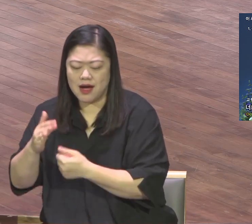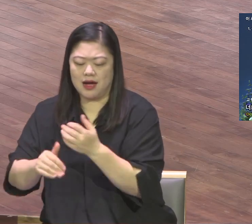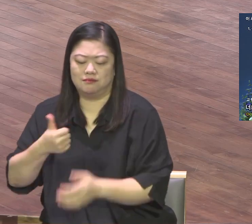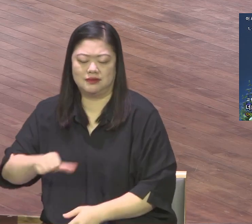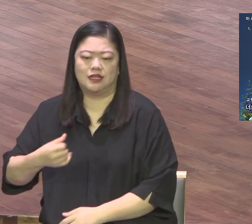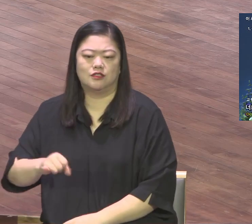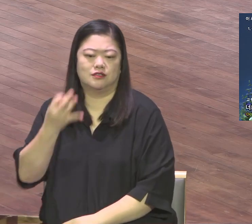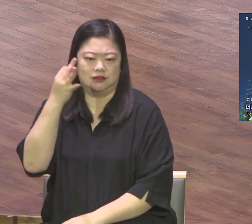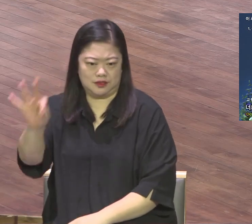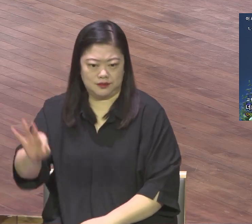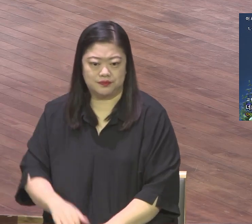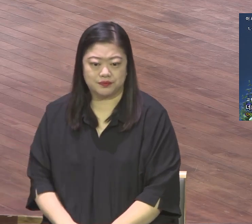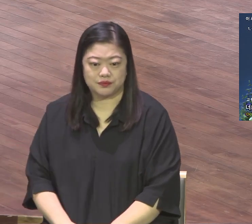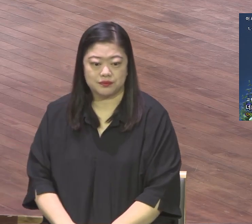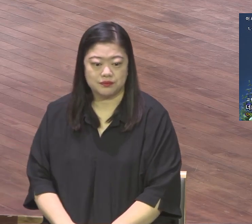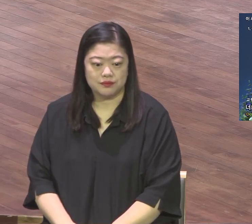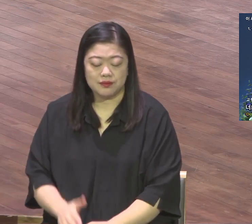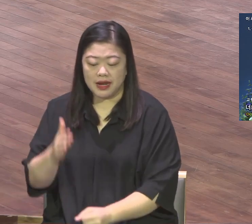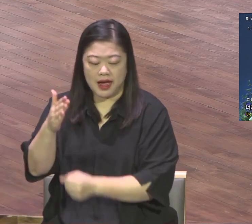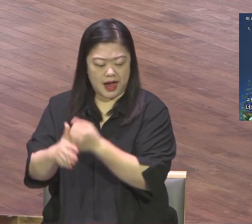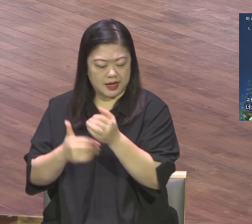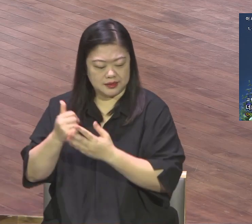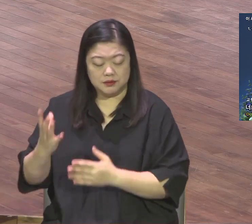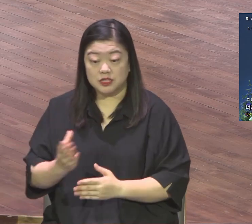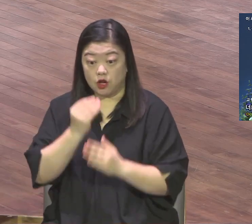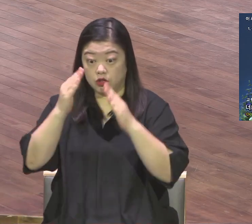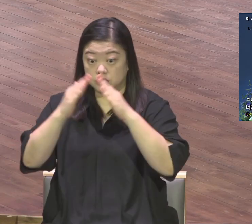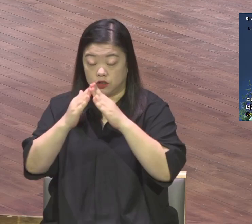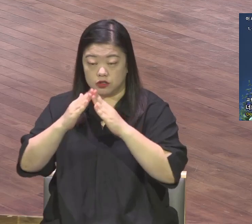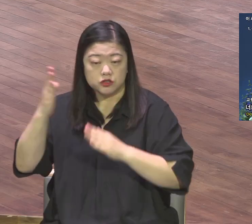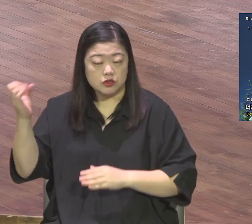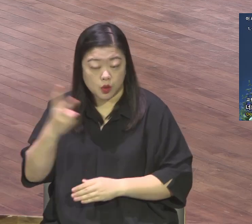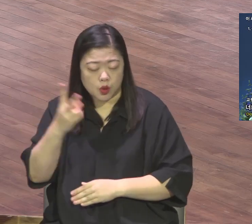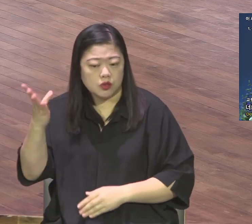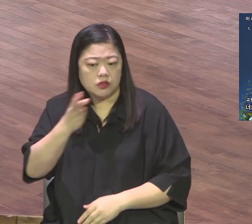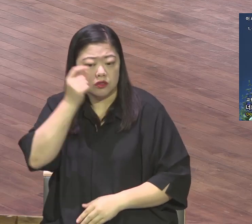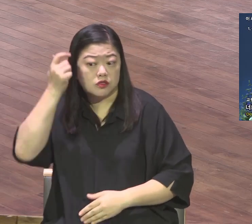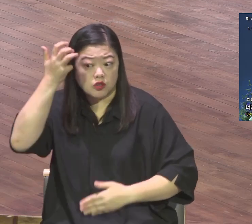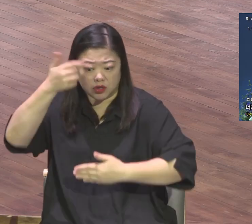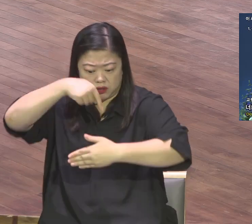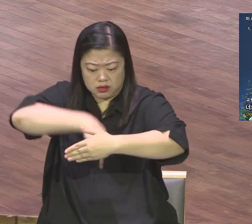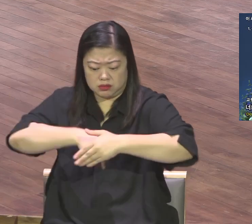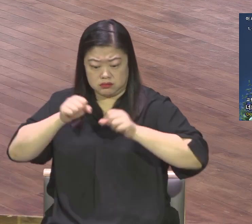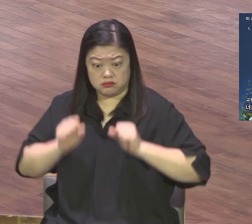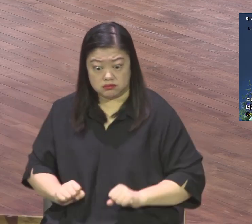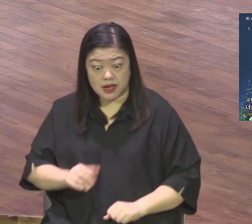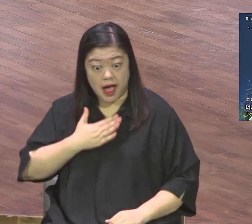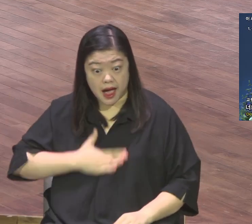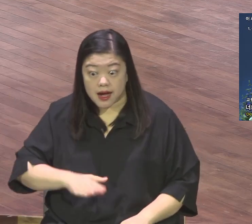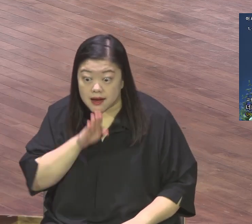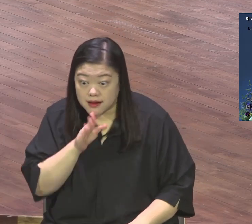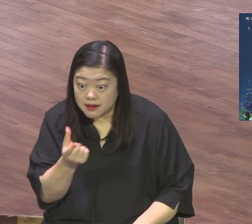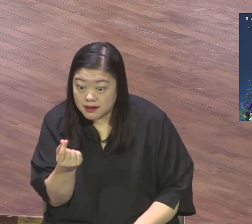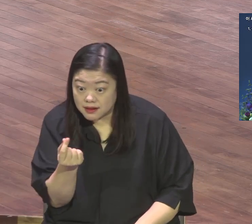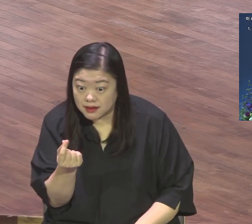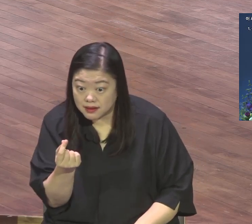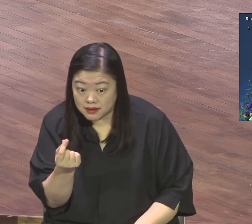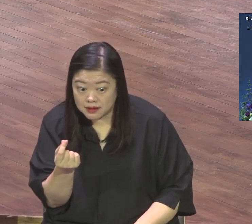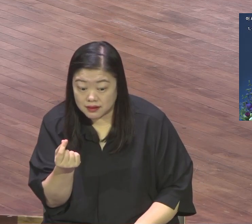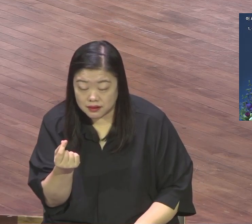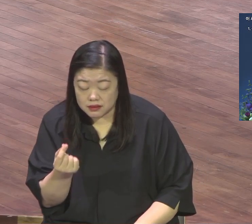너희는 너희가 하나님의 성전인 것과 하나님의 성령이 너희 안에 계신 것을 알지 못하느냐? 왜 모르냐? 너